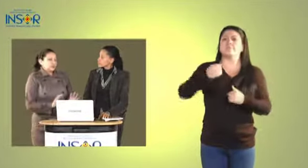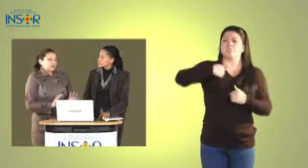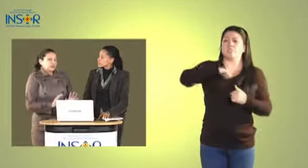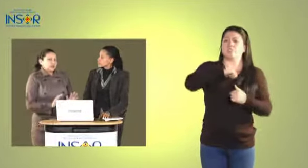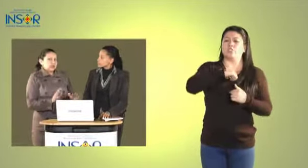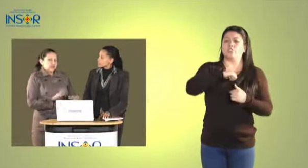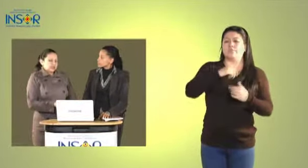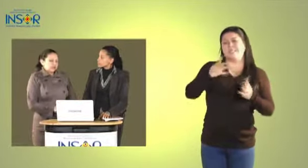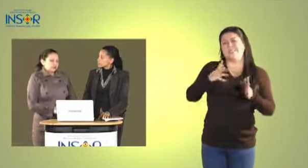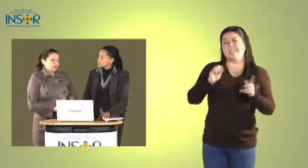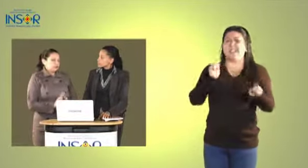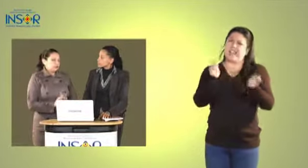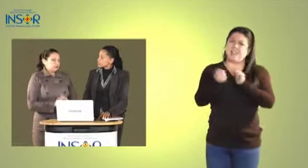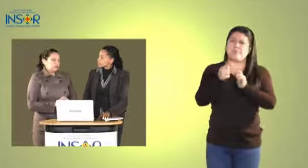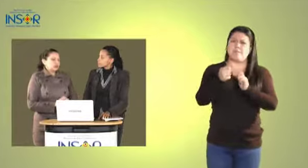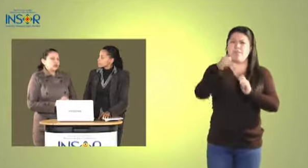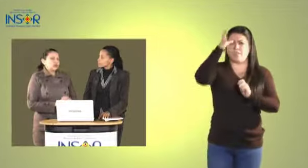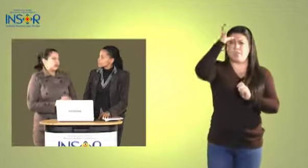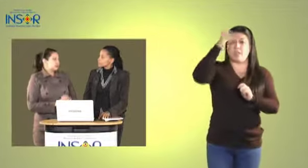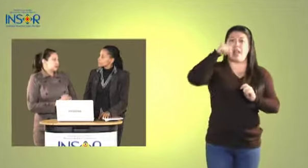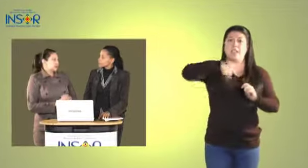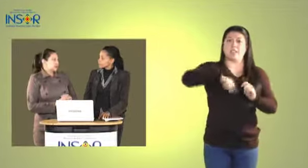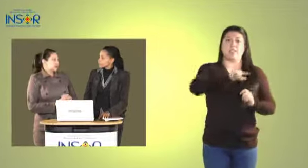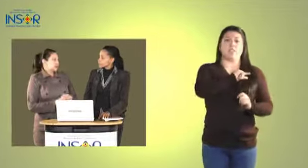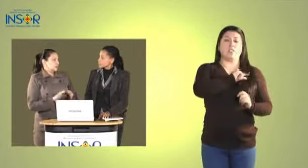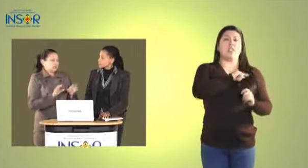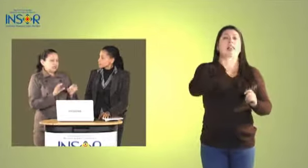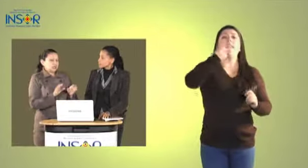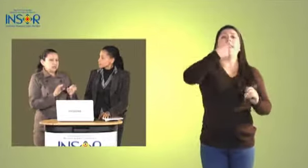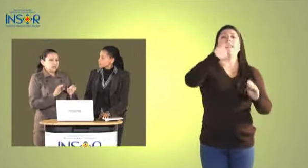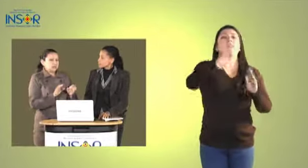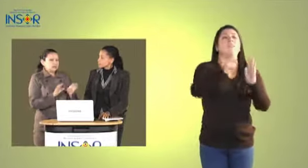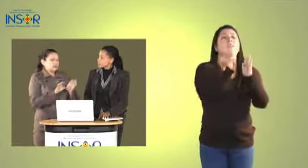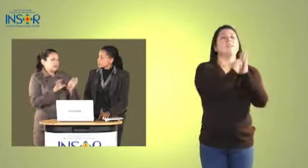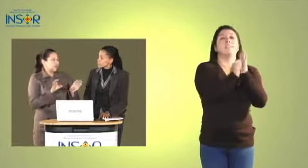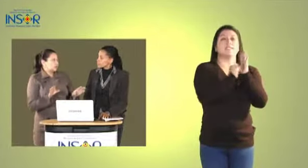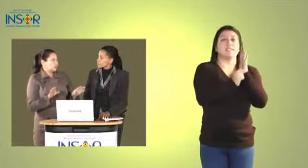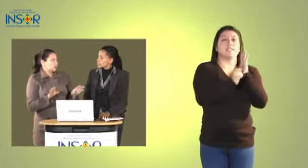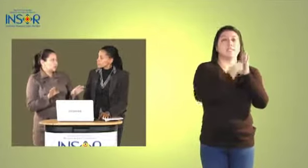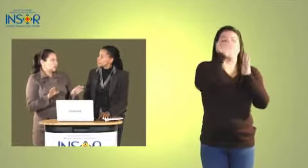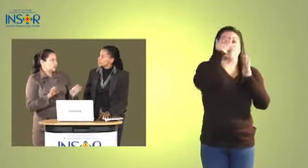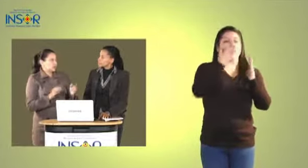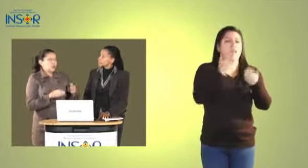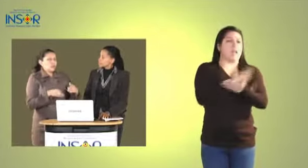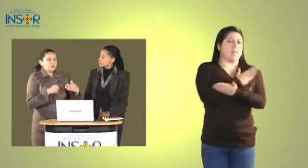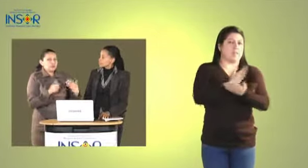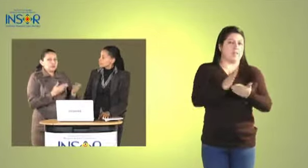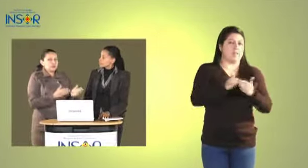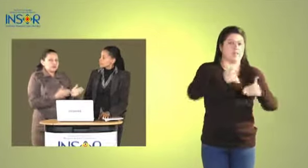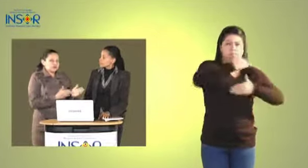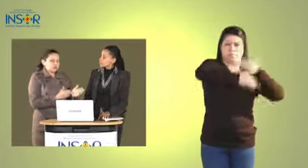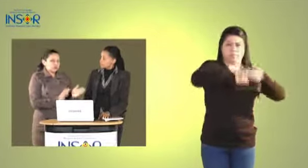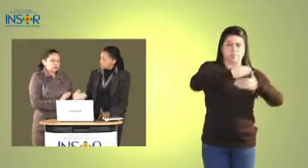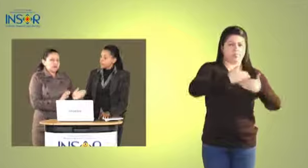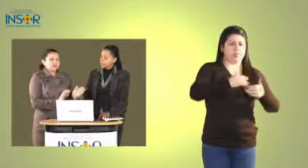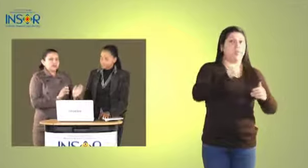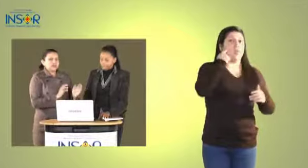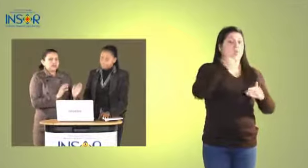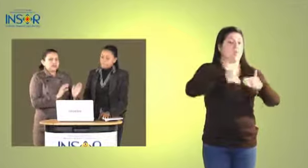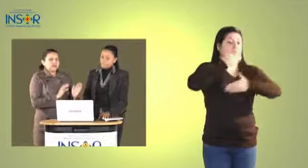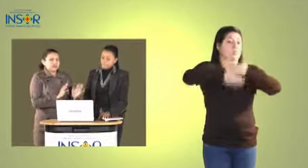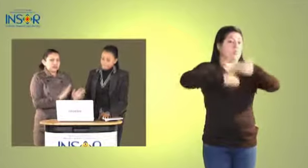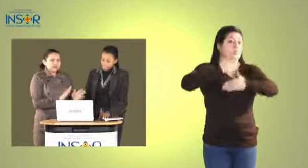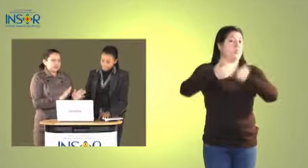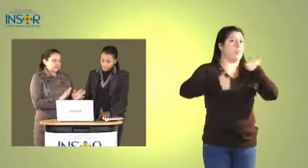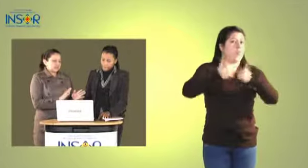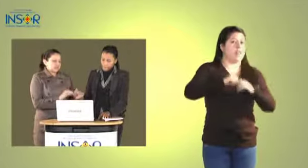nominemos de otra manera. En el INSOR lo hemos nominado como lengua escrita porque vamos a separar los dos procesos. O sea, un proceso es la lectura, que